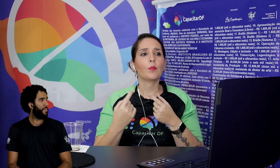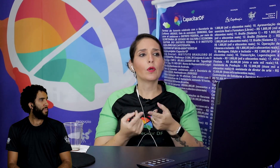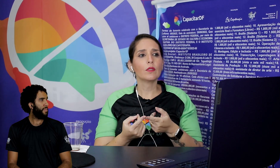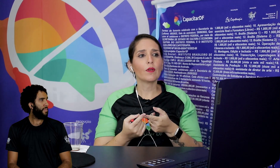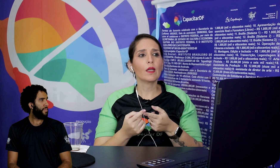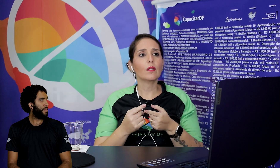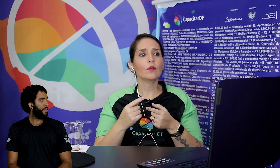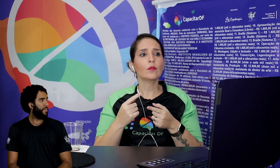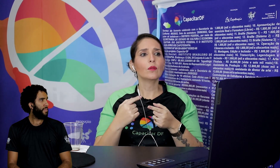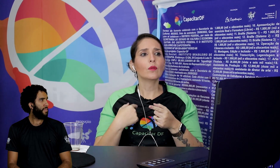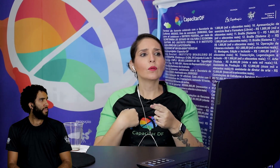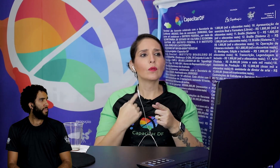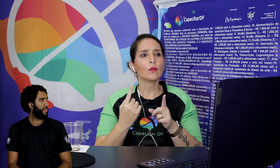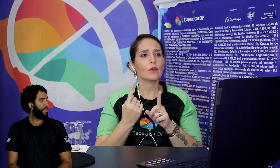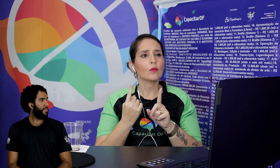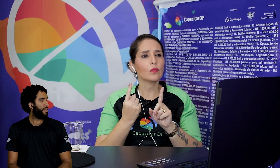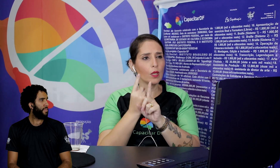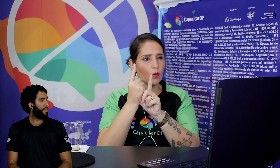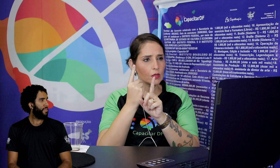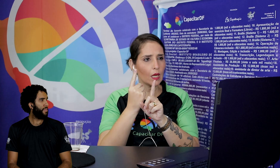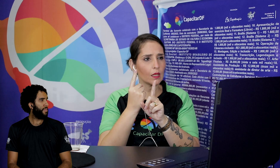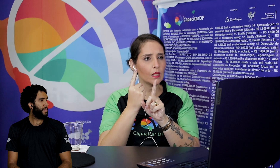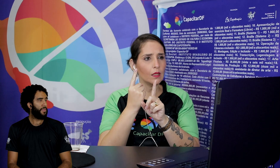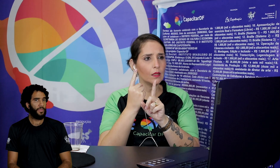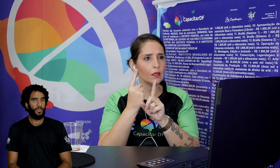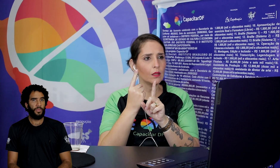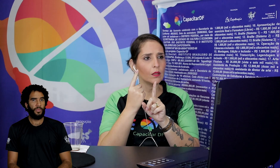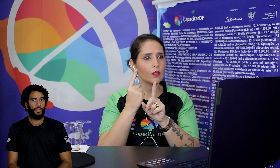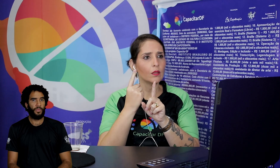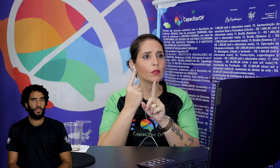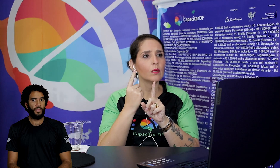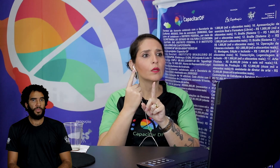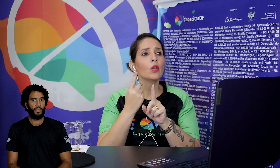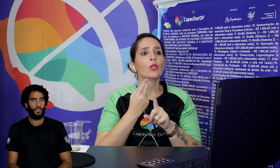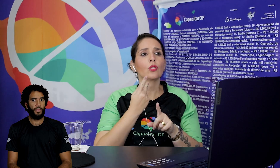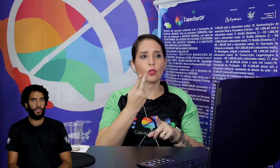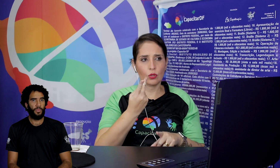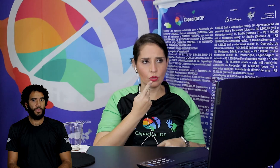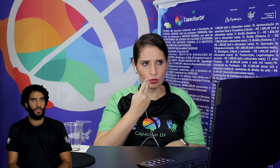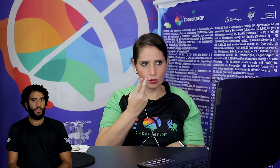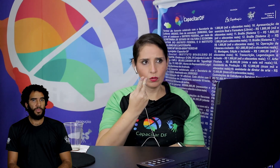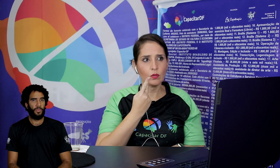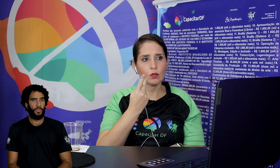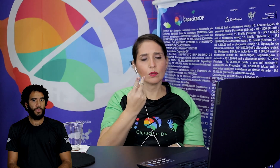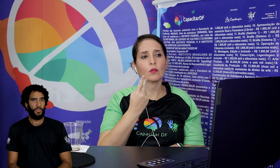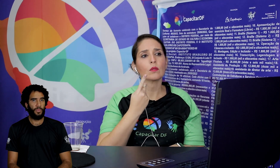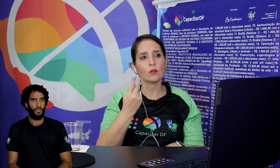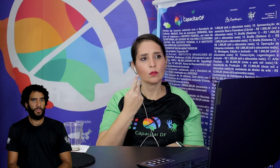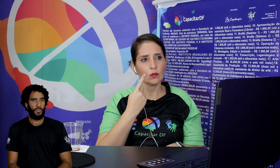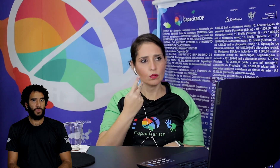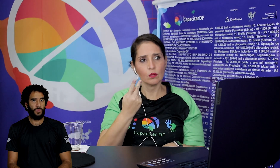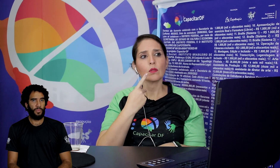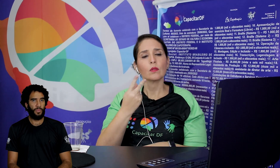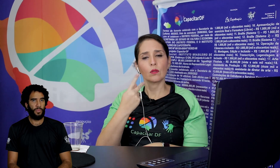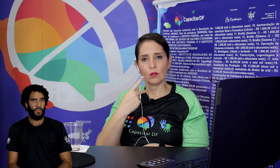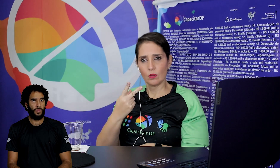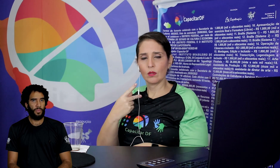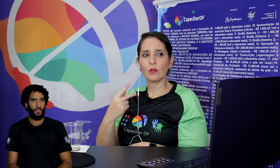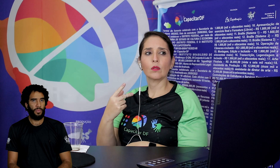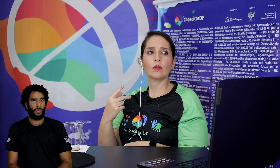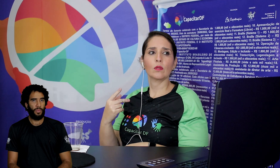Aí depois veio o do encontrar, né? Eu vou até nós duas